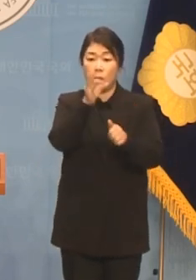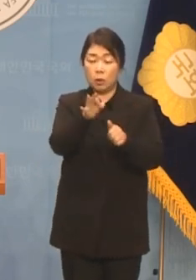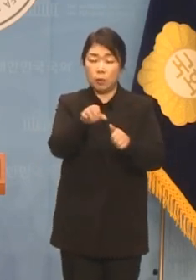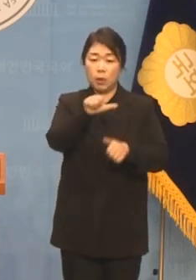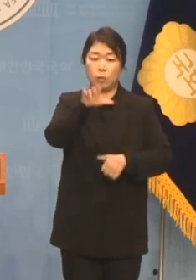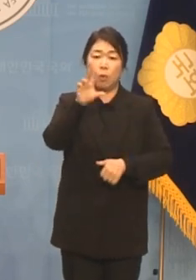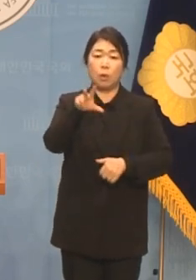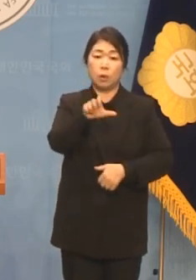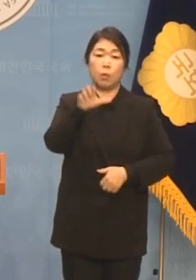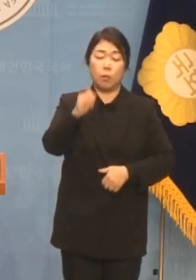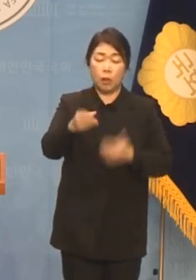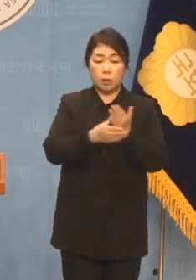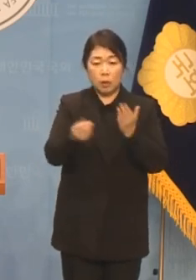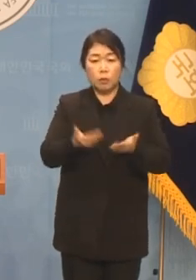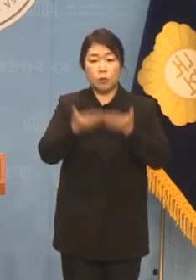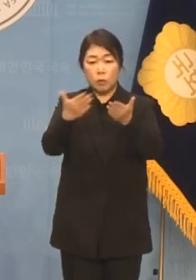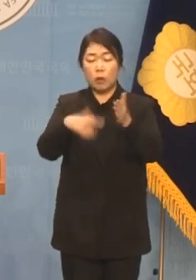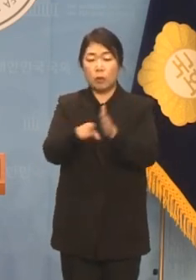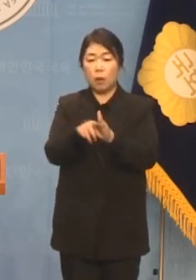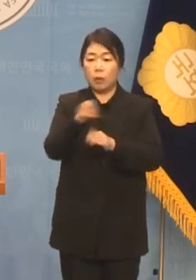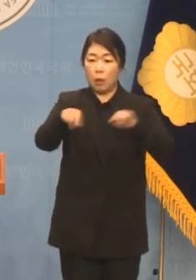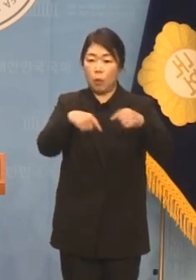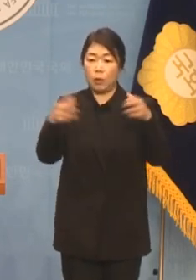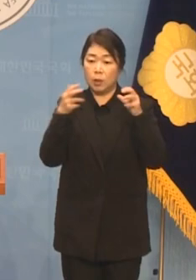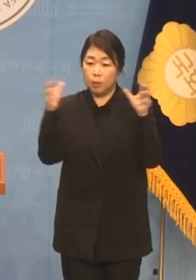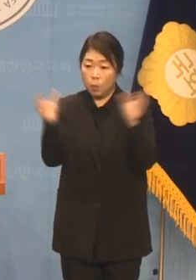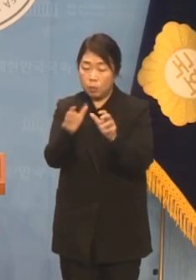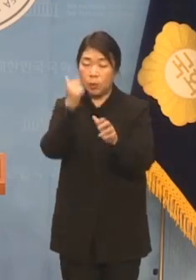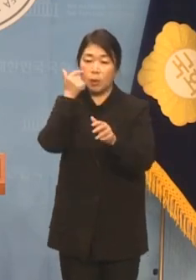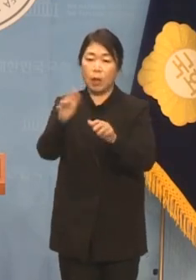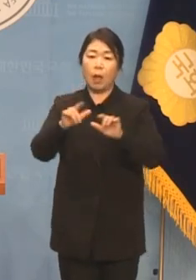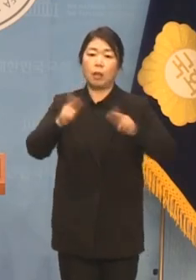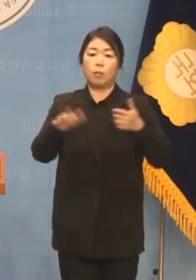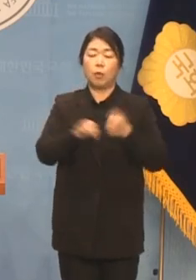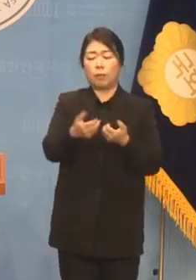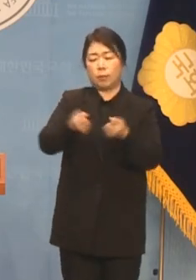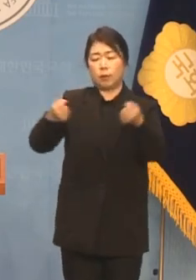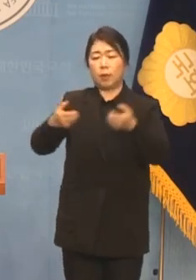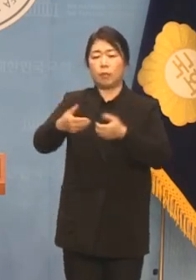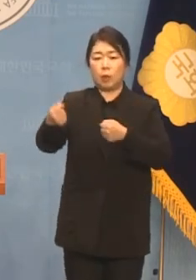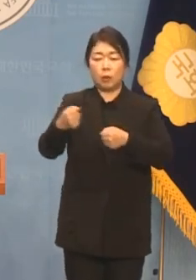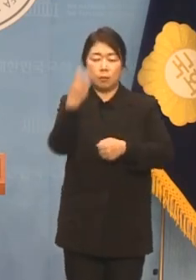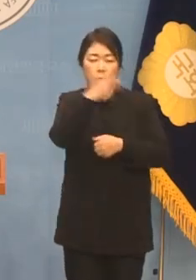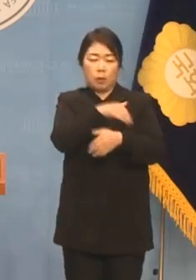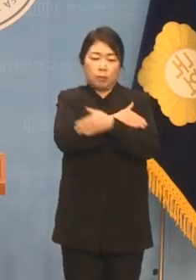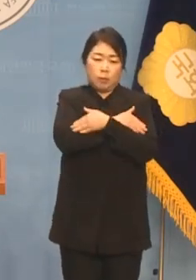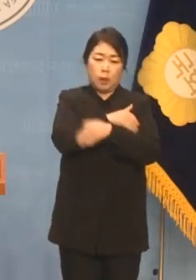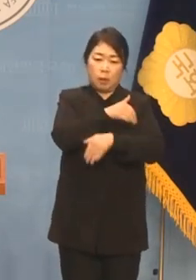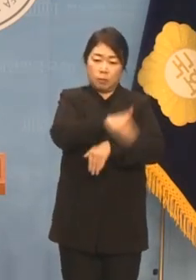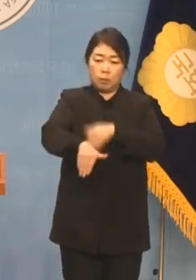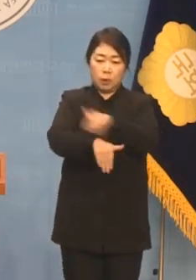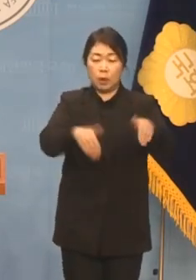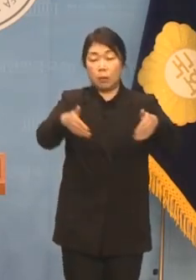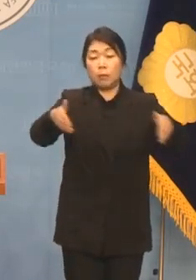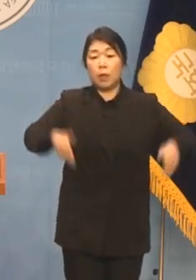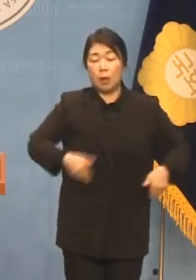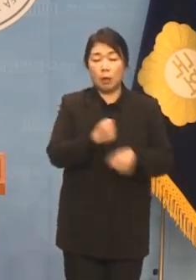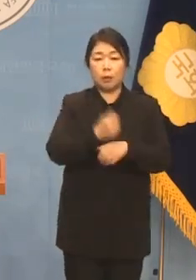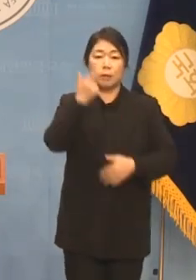범 야권의 힘을 모으시기 아니면 이번에도 엄중하게 지켜만 보고 계시겠습니까